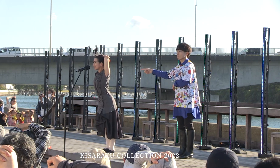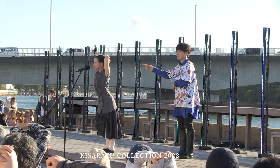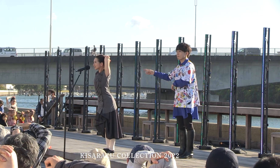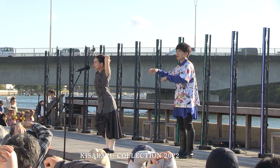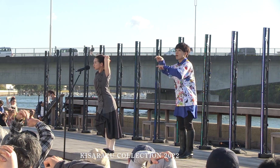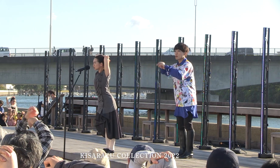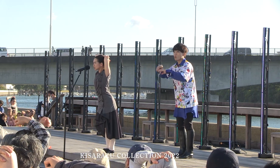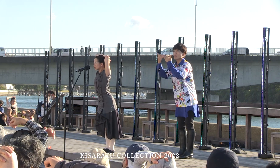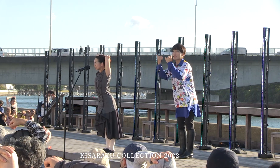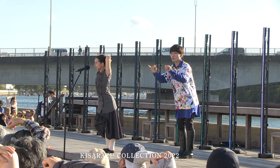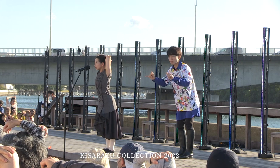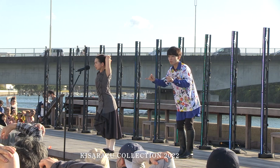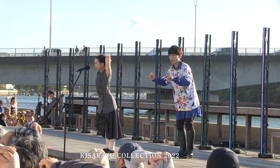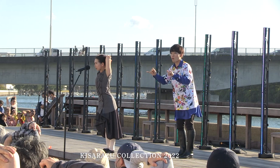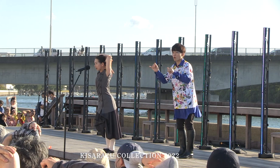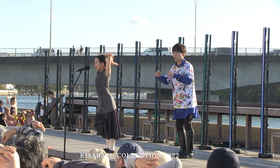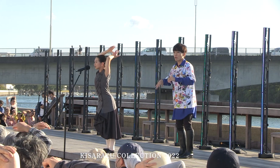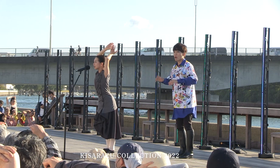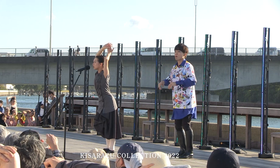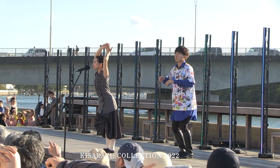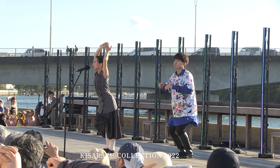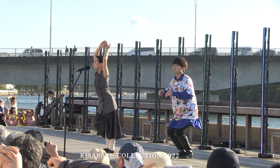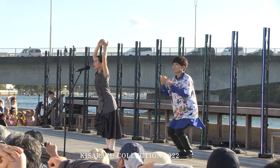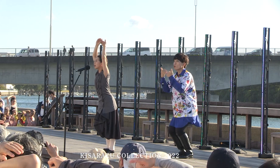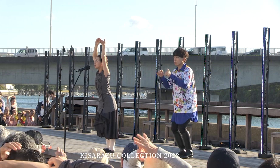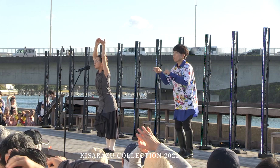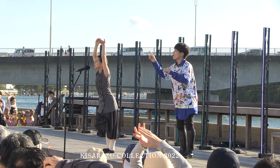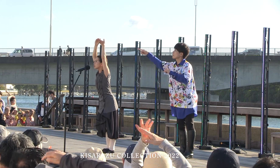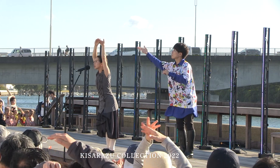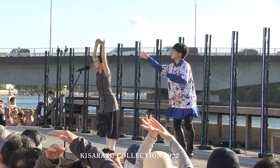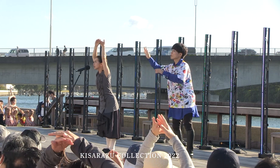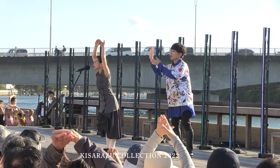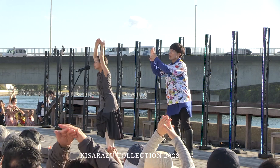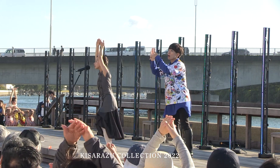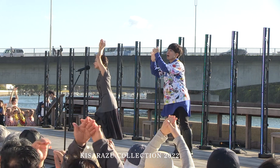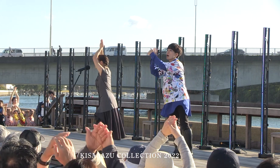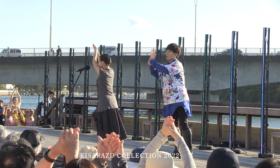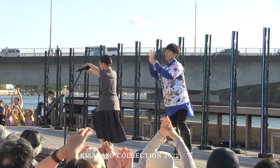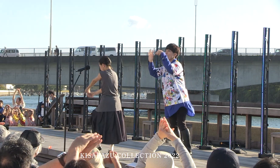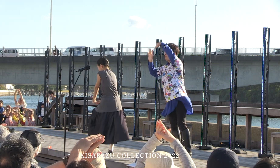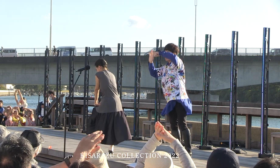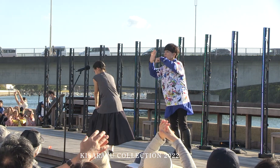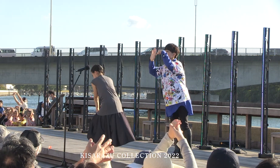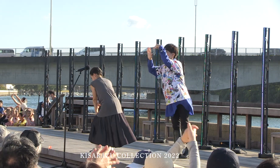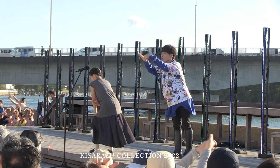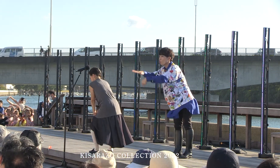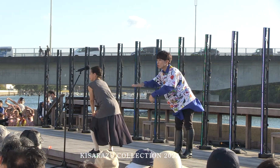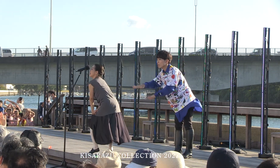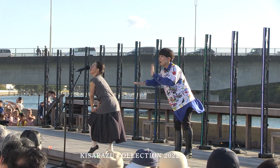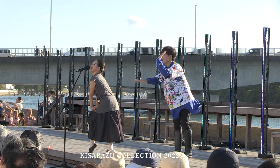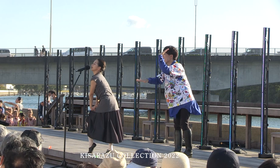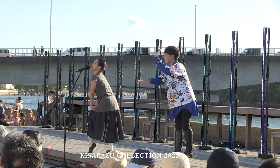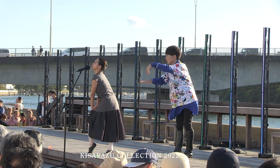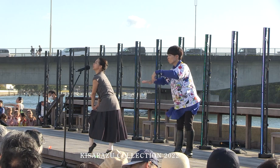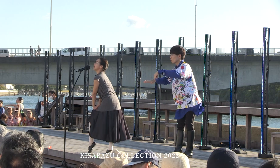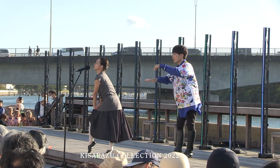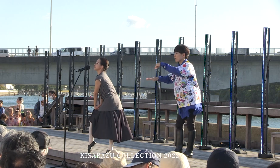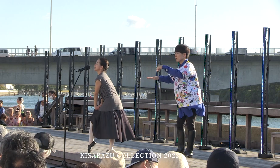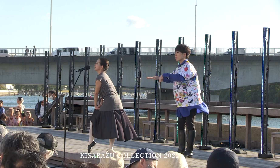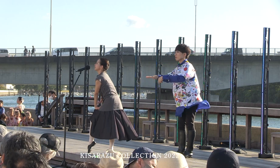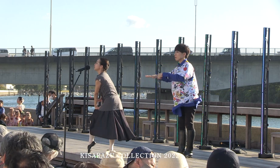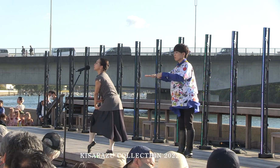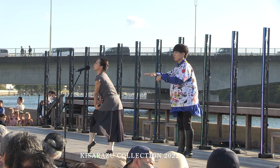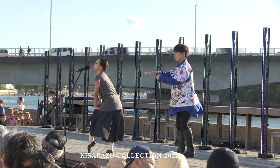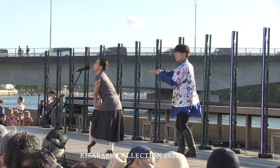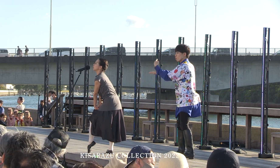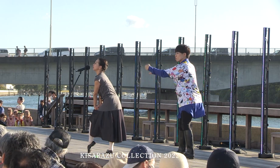座っている方、中腰のできる方は手のひらを前で下ろしてきていただいて ひらを